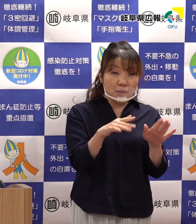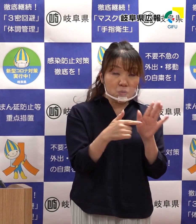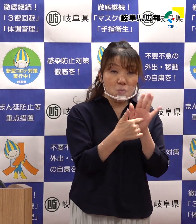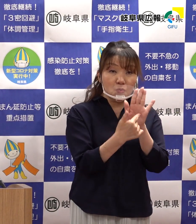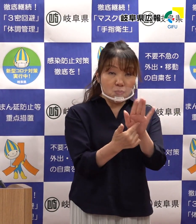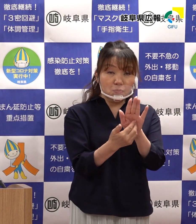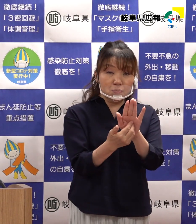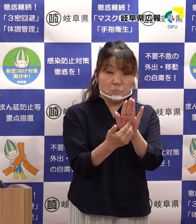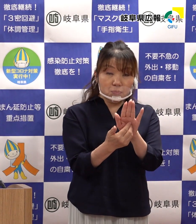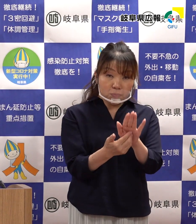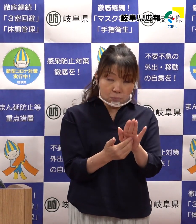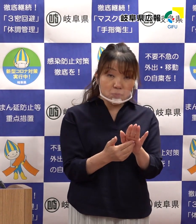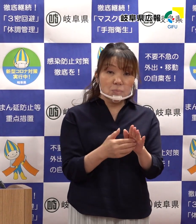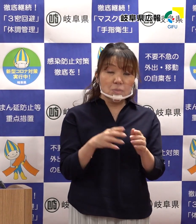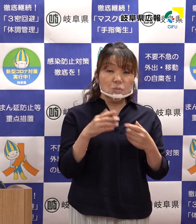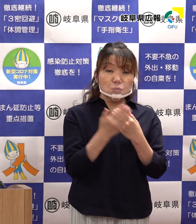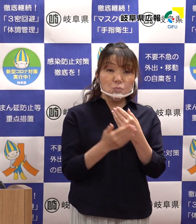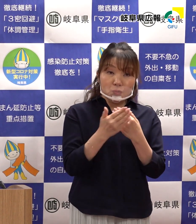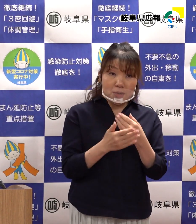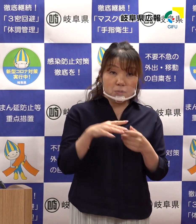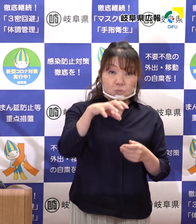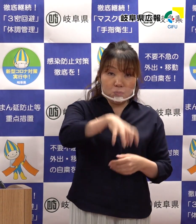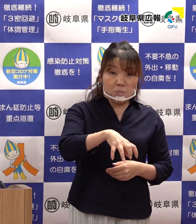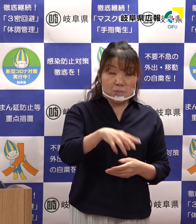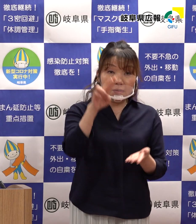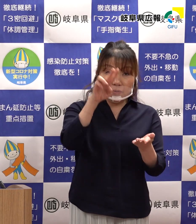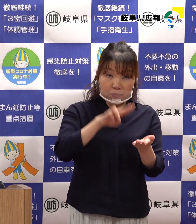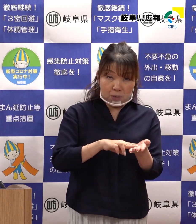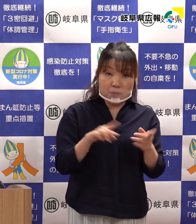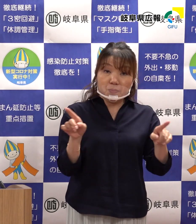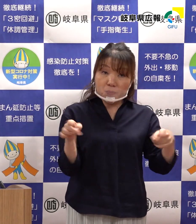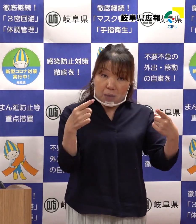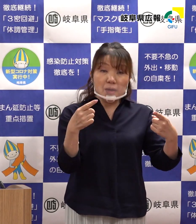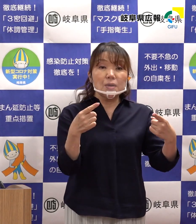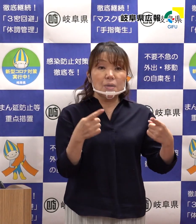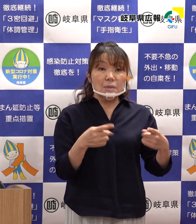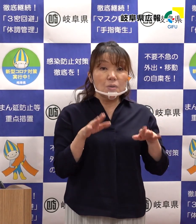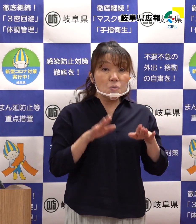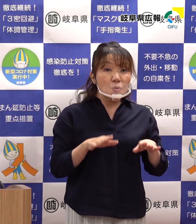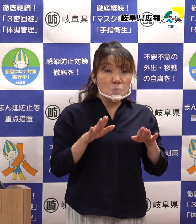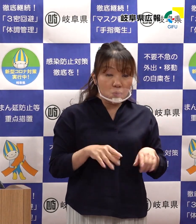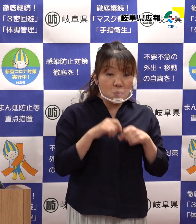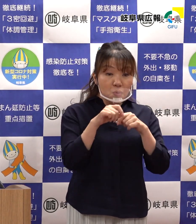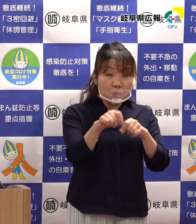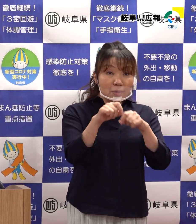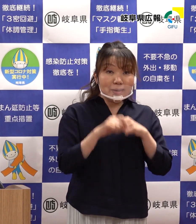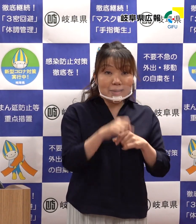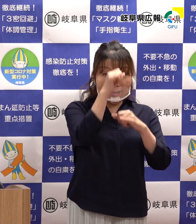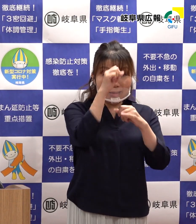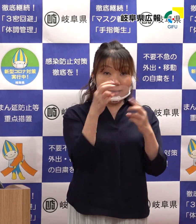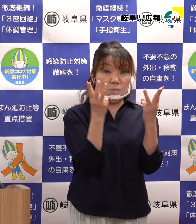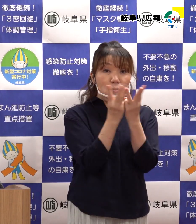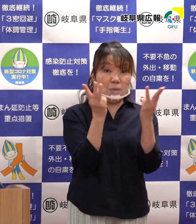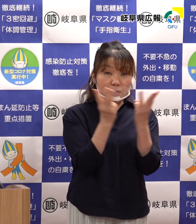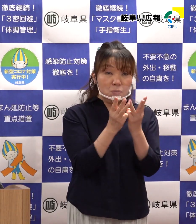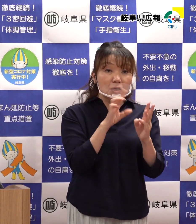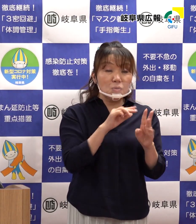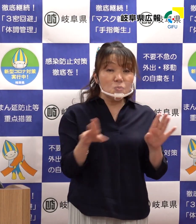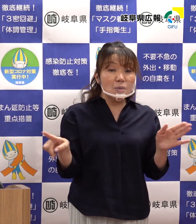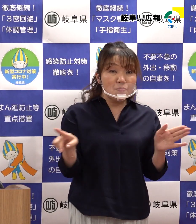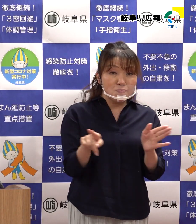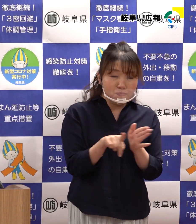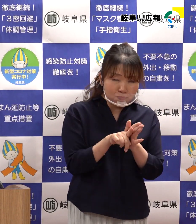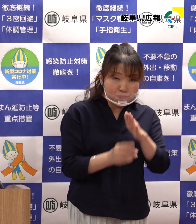置区域の指定を受けたということと、同時に本日の感染者数が、岐阜県にとりましては過